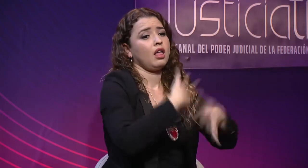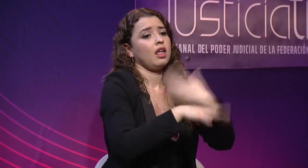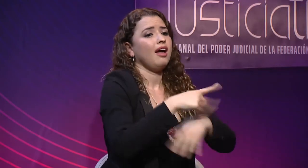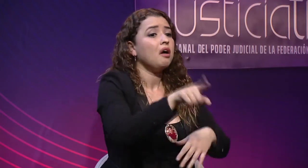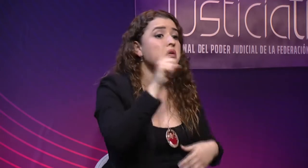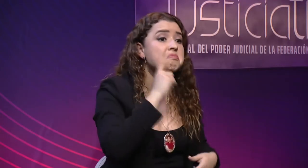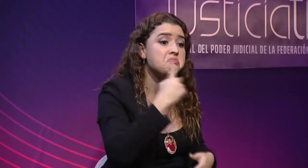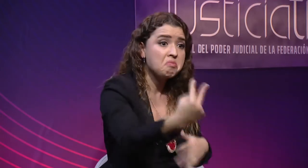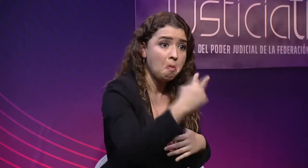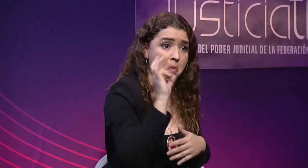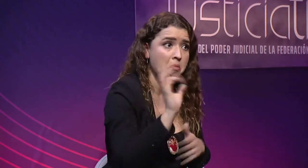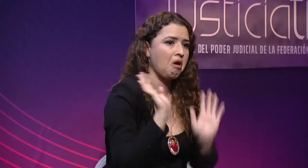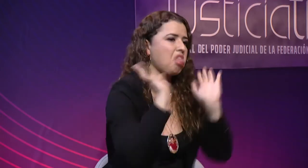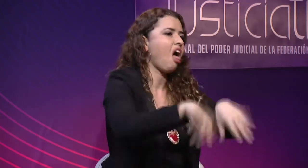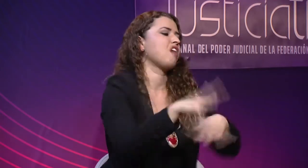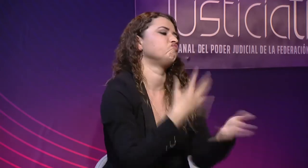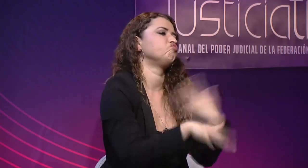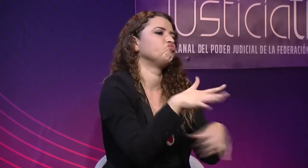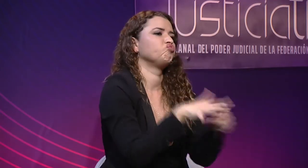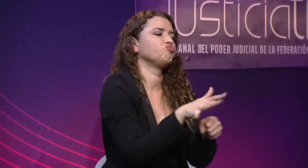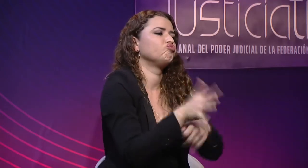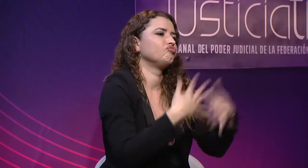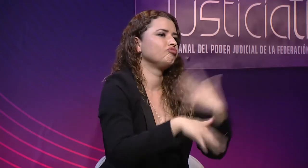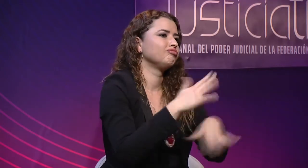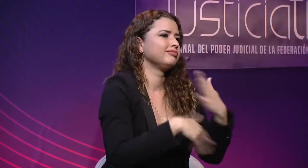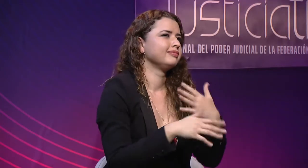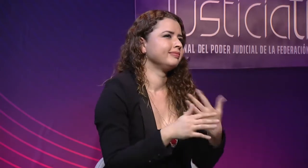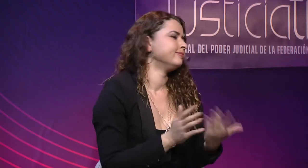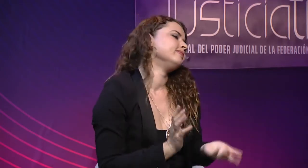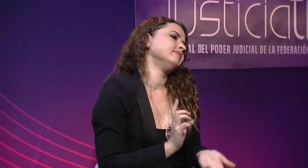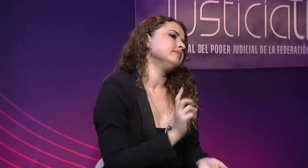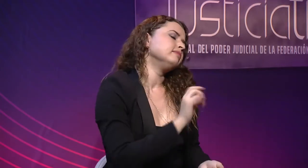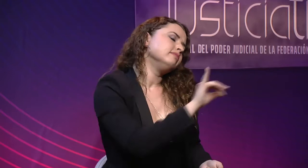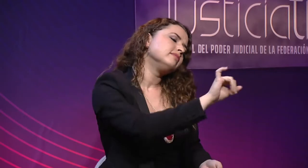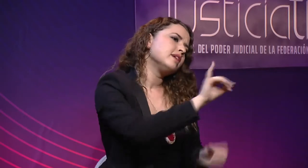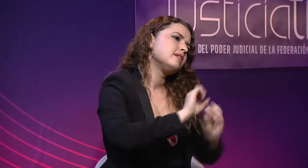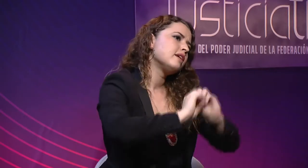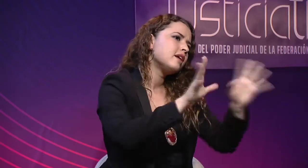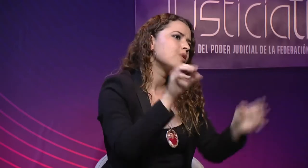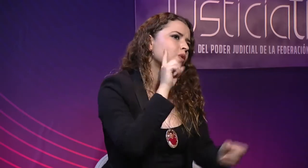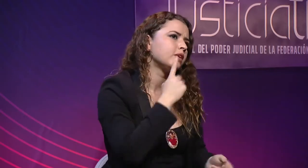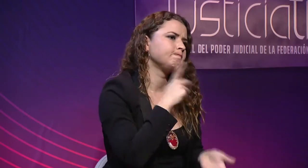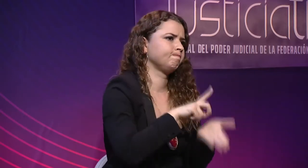o algo que los rigiera para hacer que ellos hicieran bien ese trabajo. Y sí es cierto,